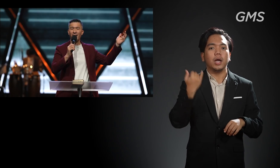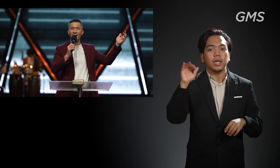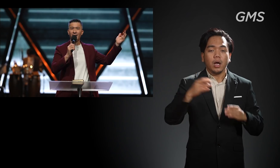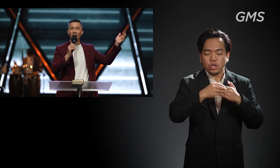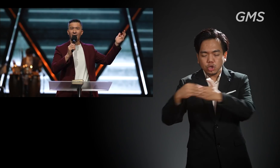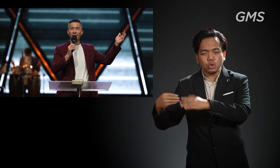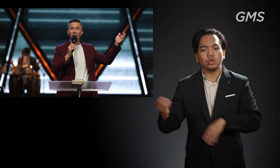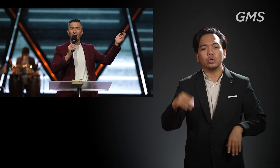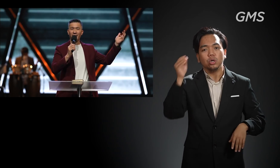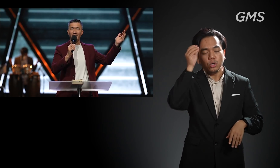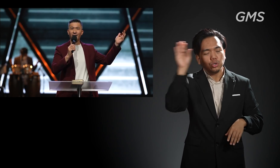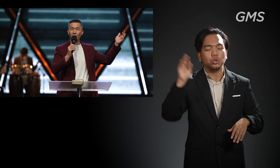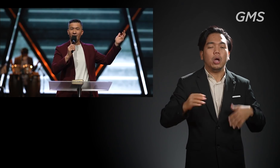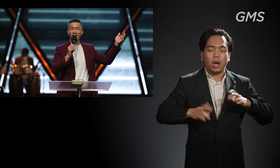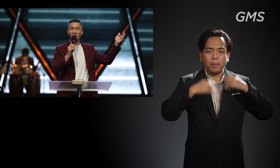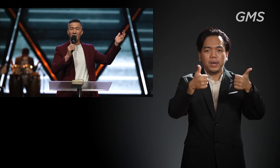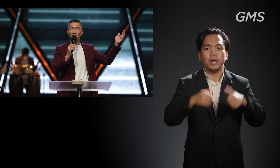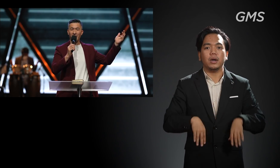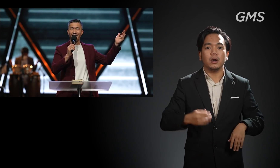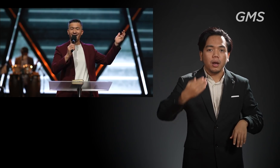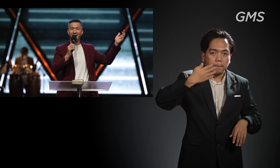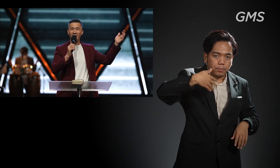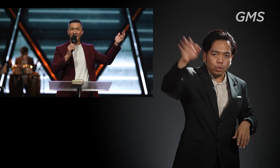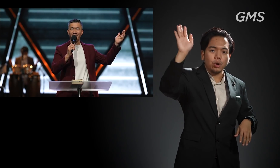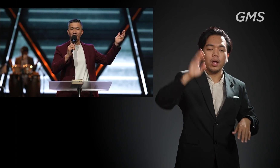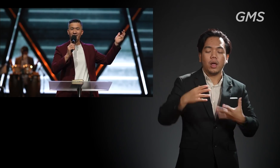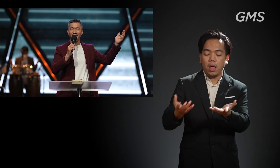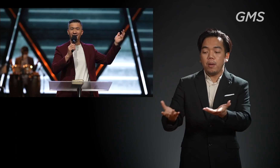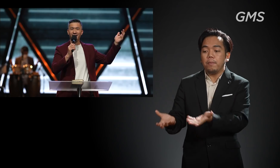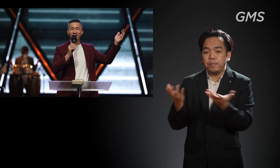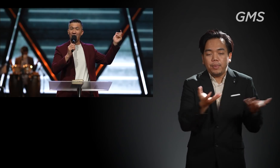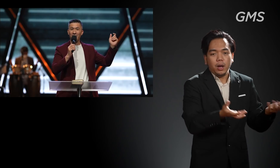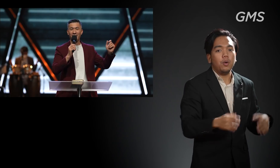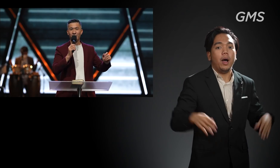di lapangan. Pergilah atau pulanglah membawa berkat dalam hatimu.